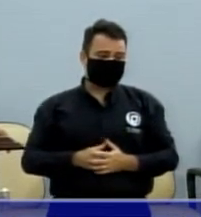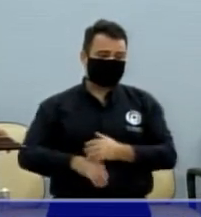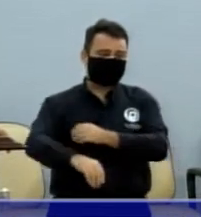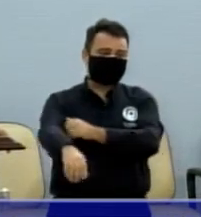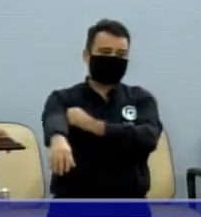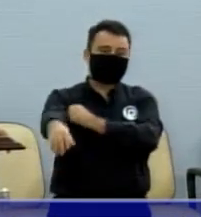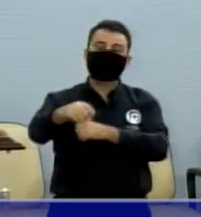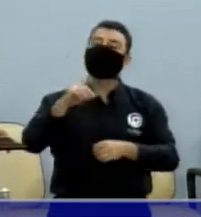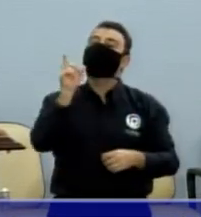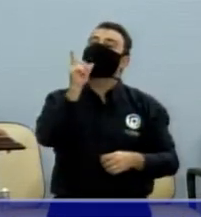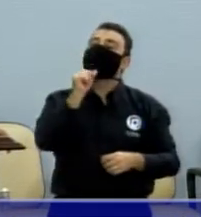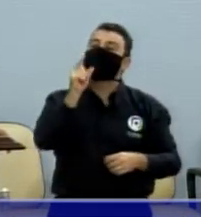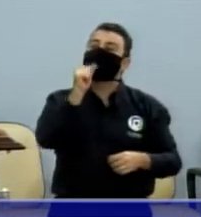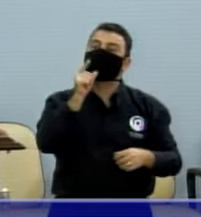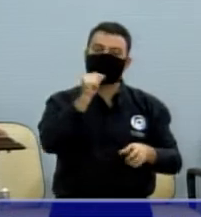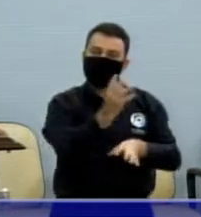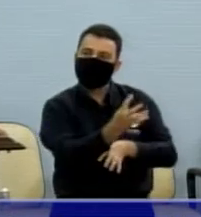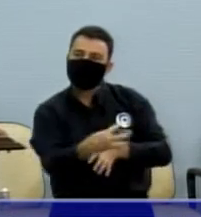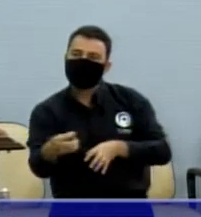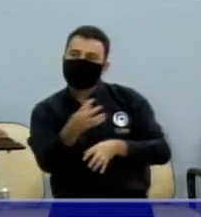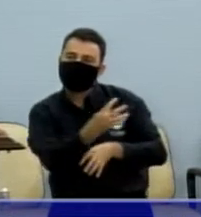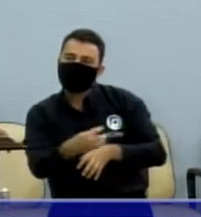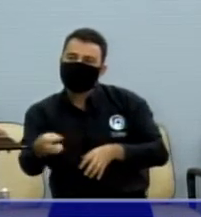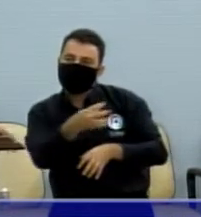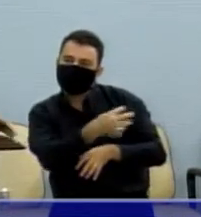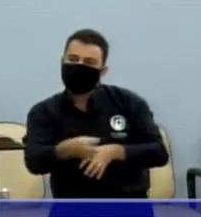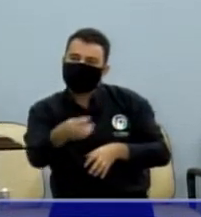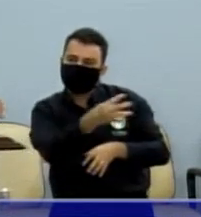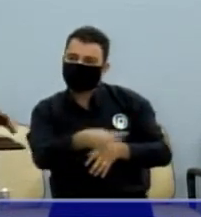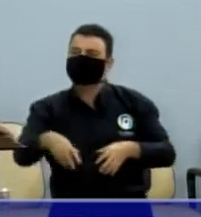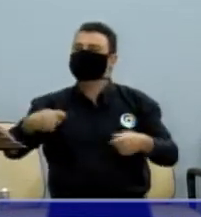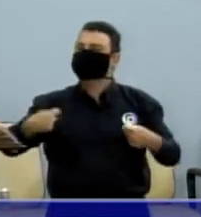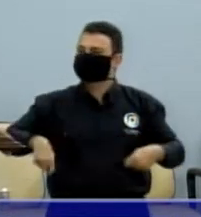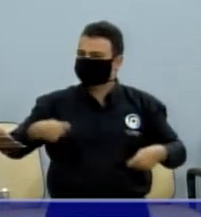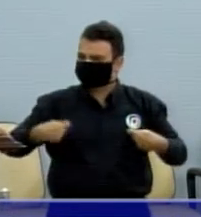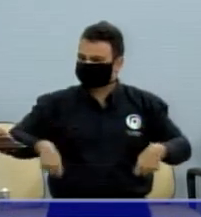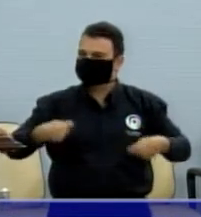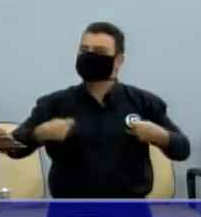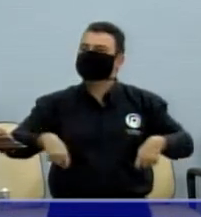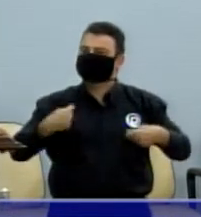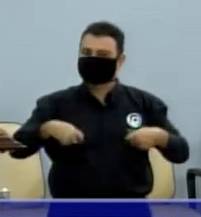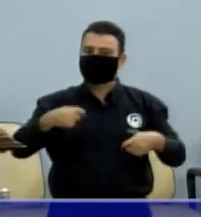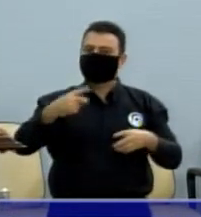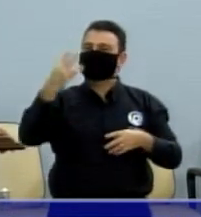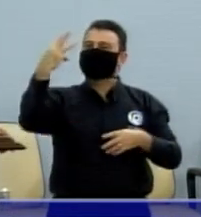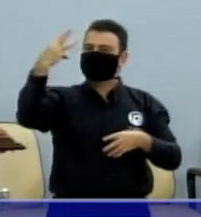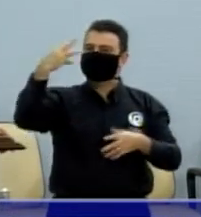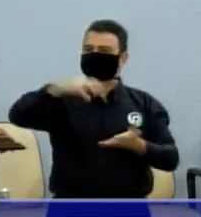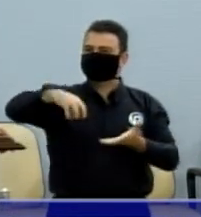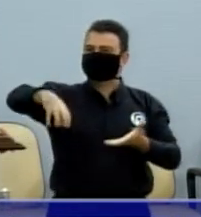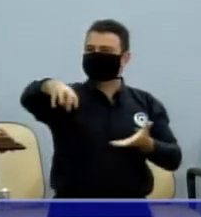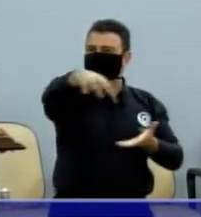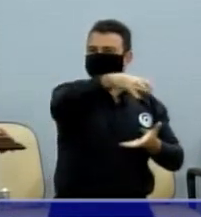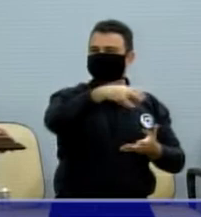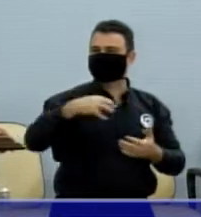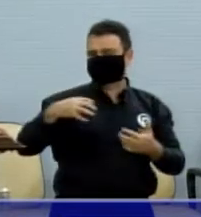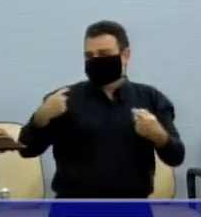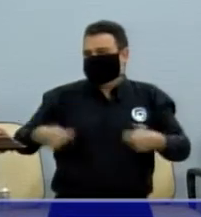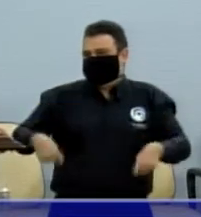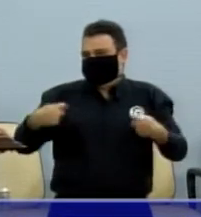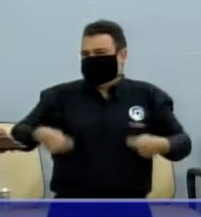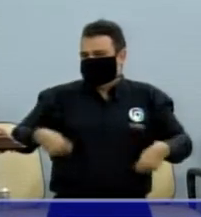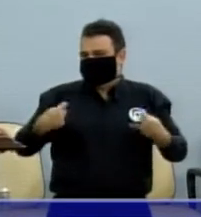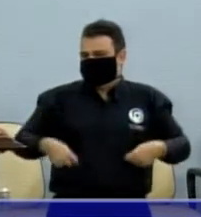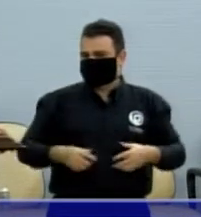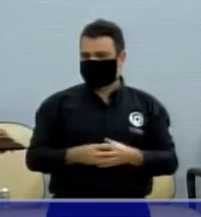de águas pluviais naquele local. Passeio público, guia, sarjeta, todas remodeladas. E o que é importante, havia uma preocupação de